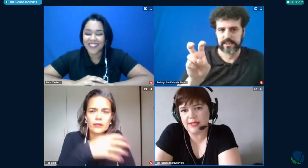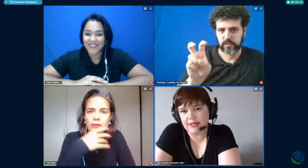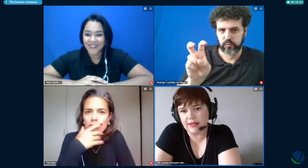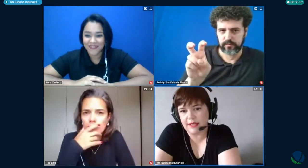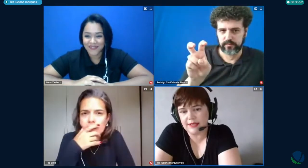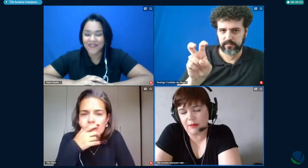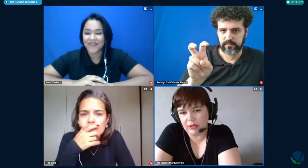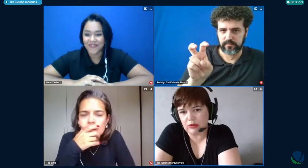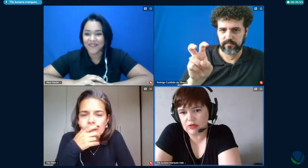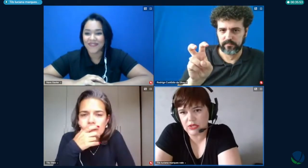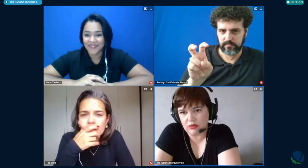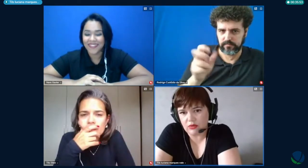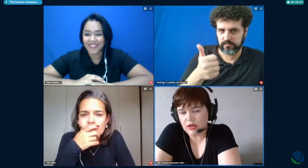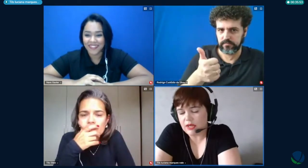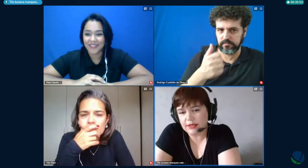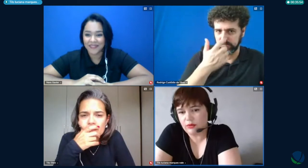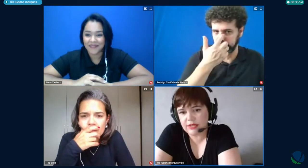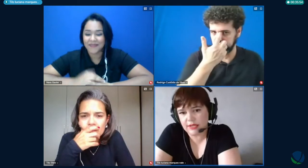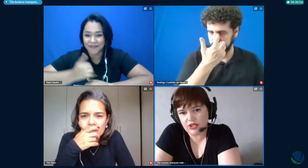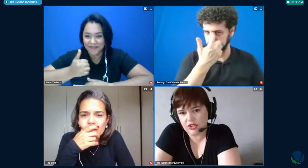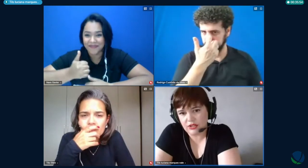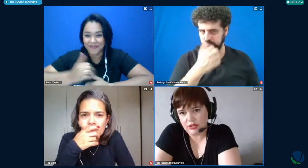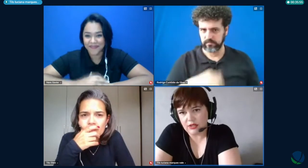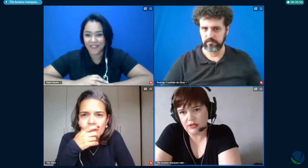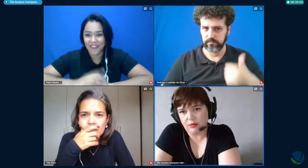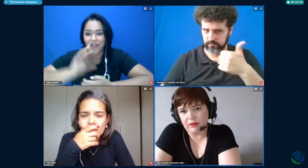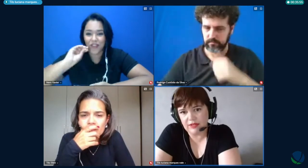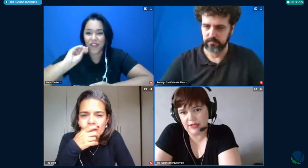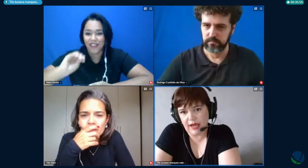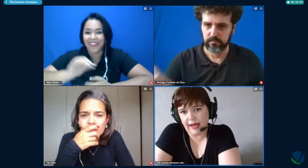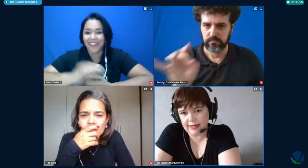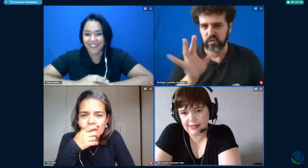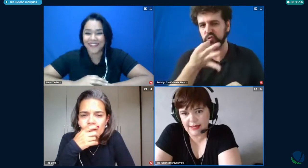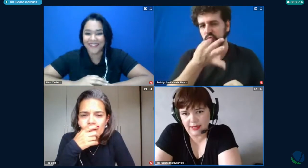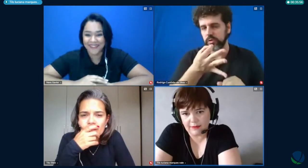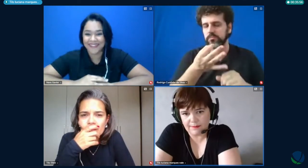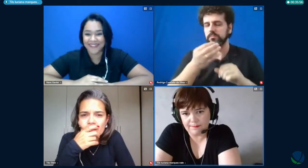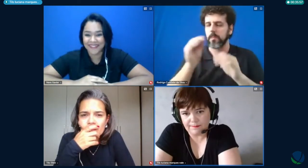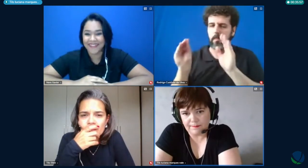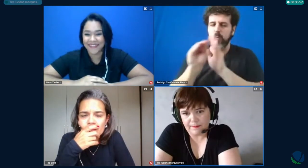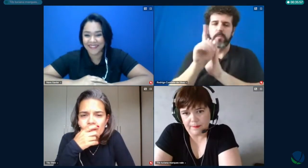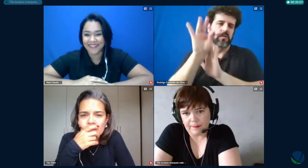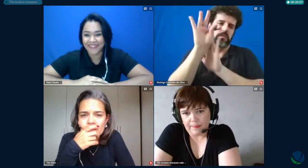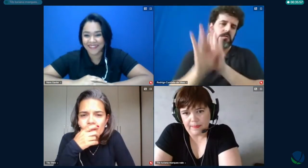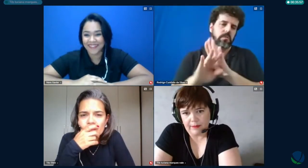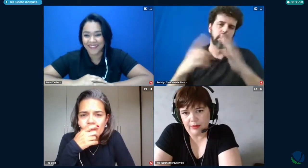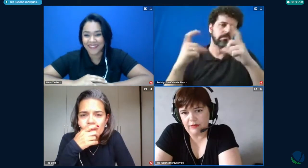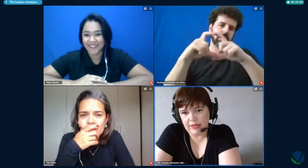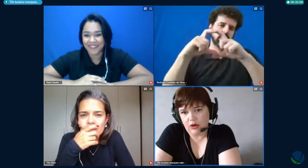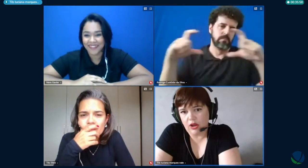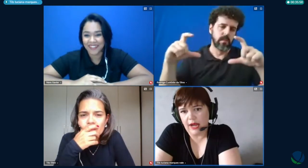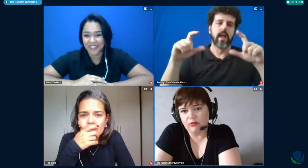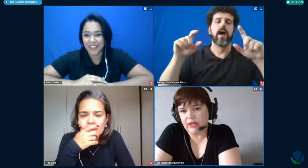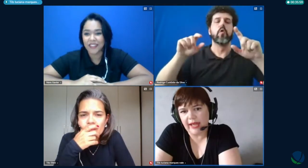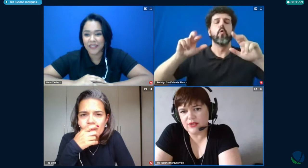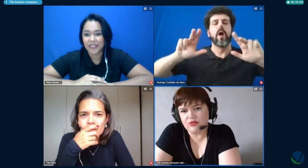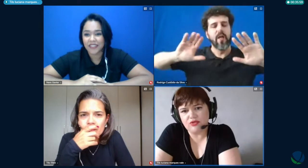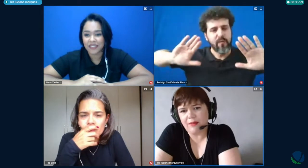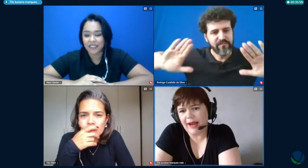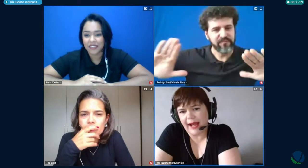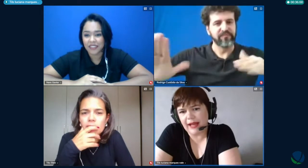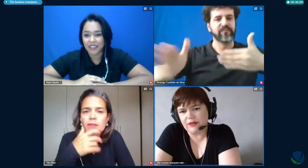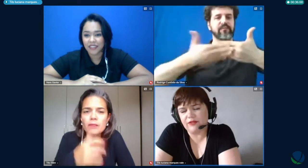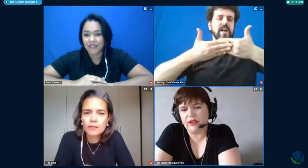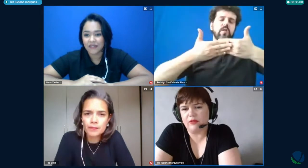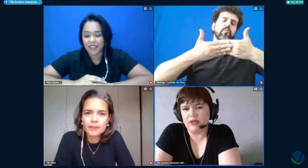fechamento desse capítulo 5. Não existe. Então, para você acrescer. Para você colocar um texto